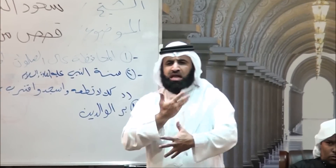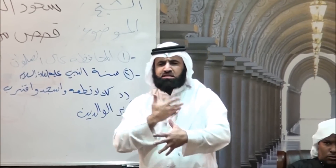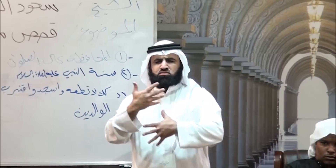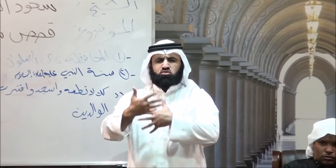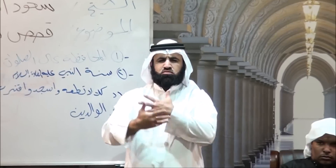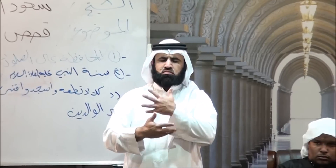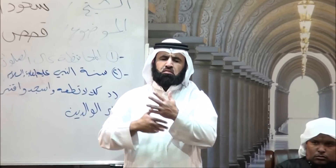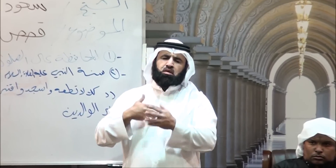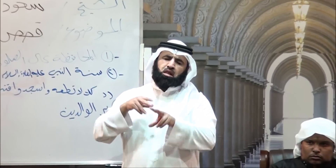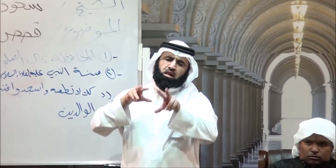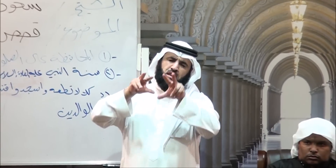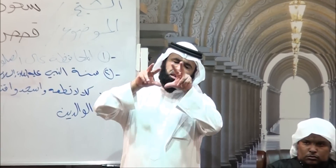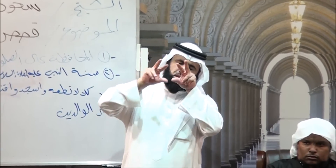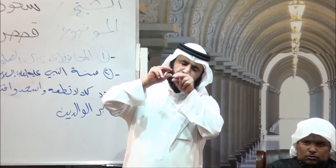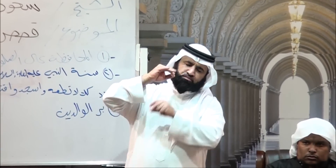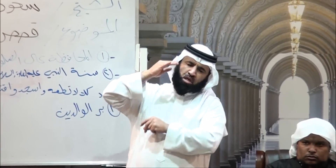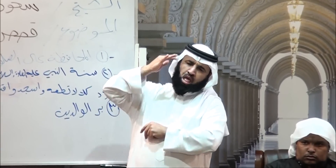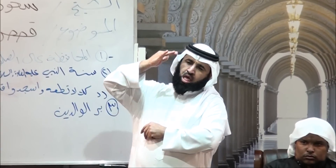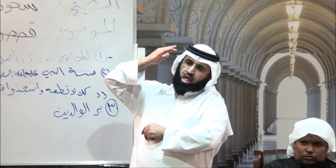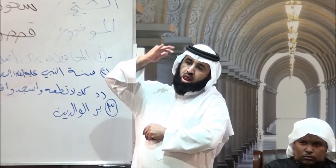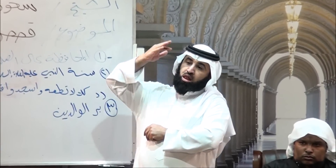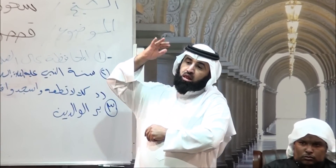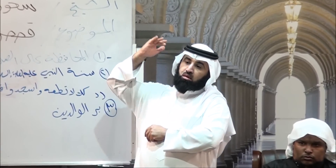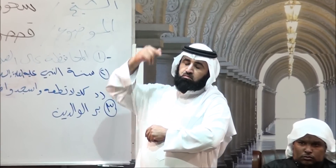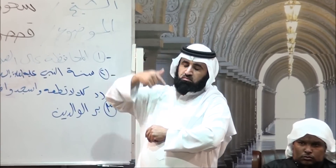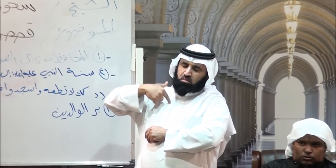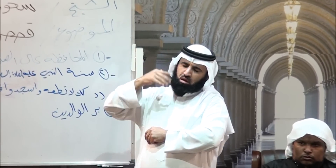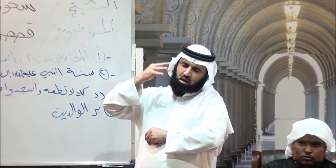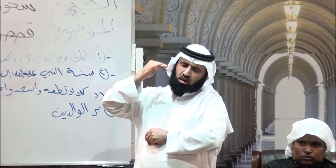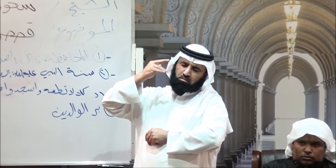رأى رؤيا في المنام،